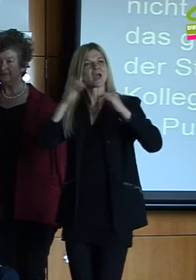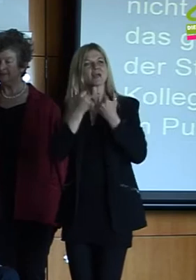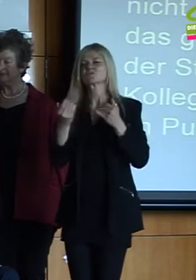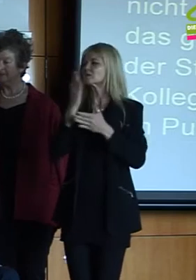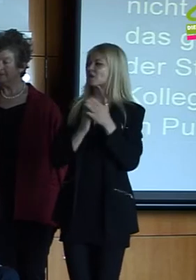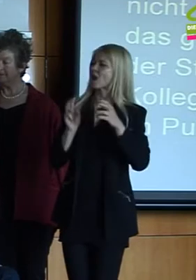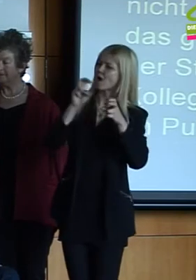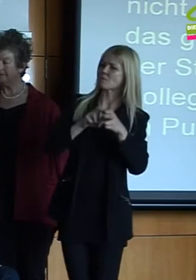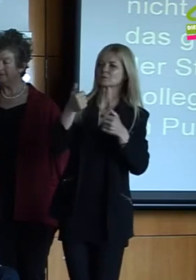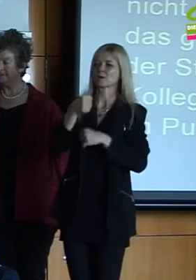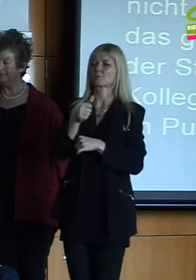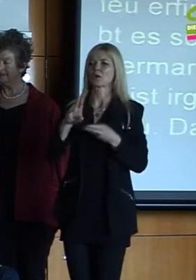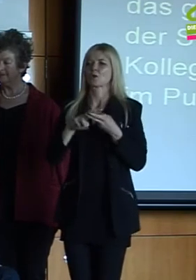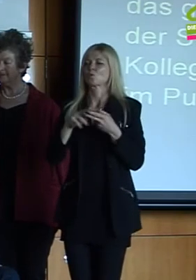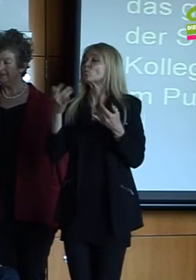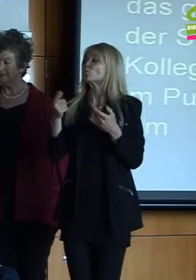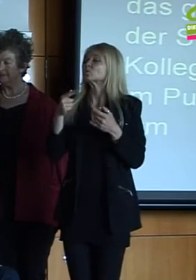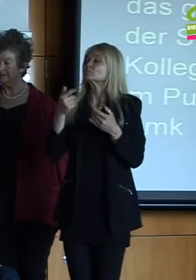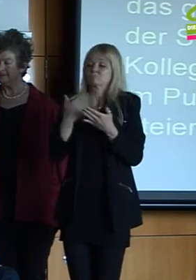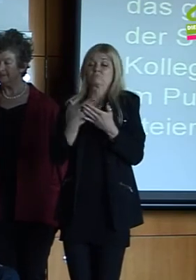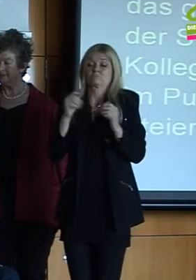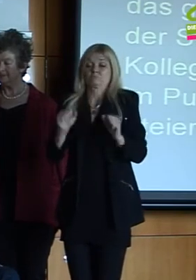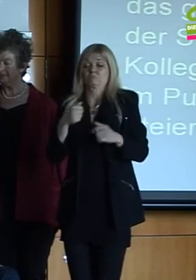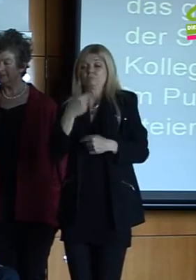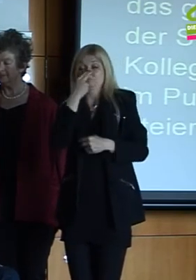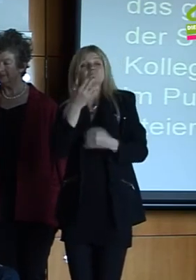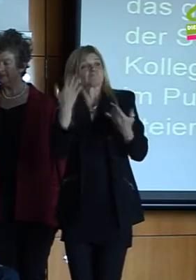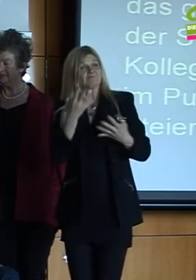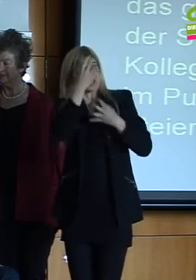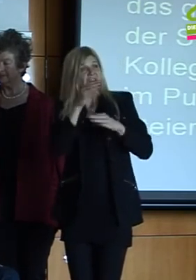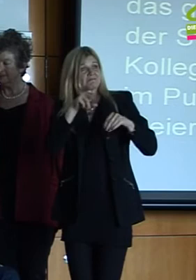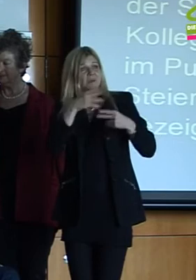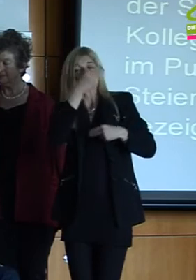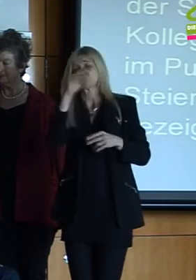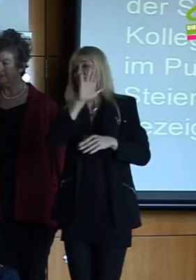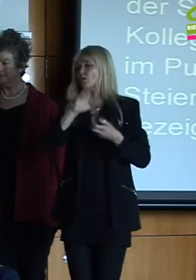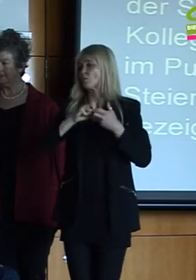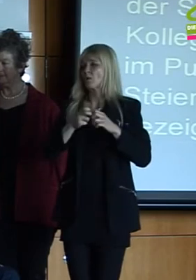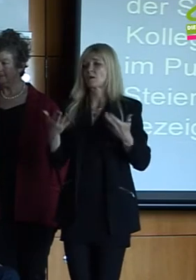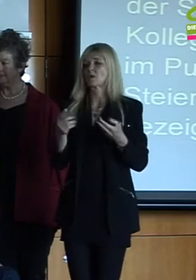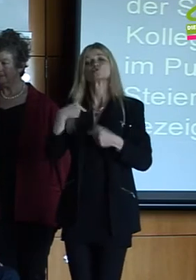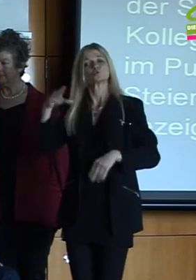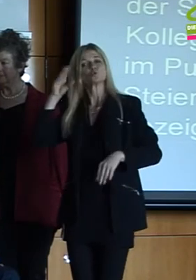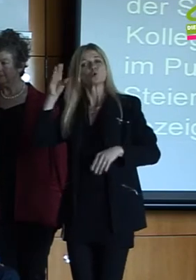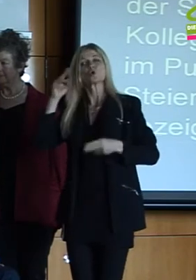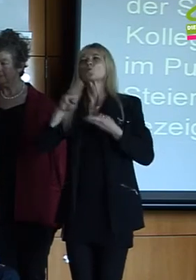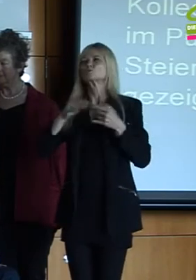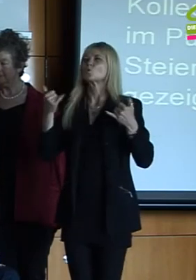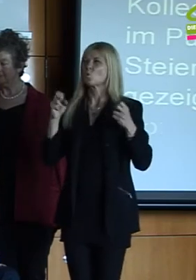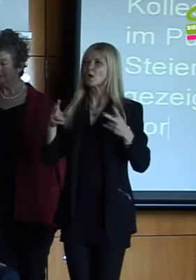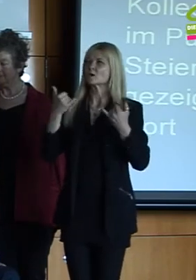dass man einfach auch sagt, wir nehmen die Probleme der Menschen ernst. Wir hören uns die Probleme an und wir machen einen so Art Masterplan